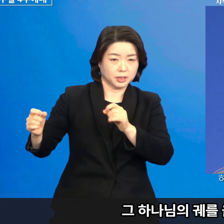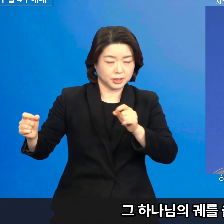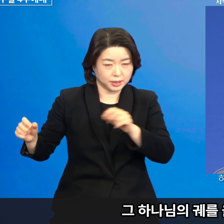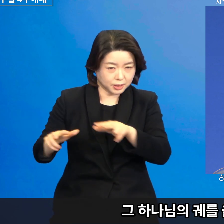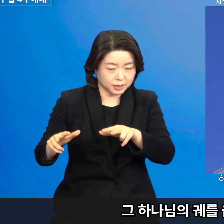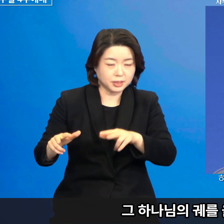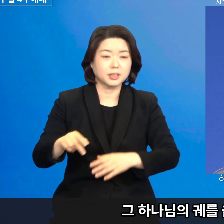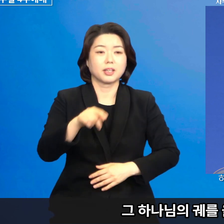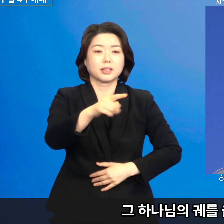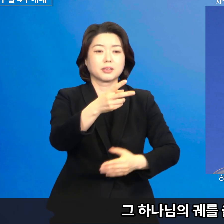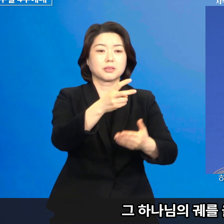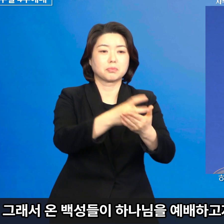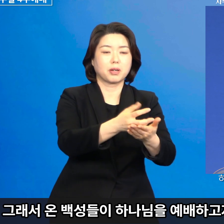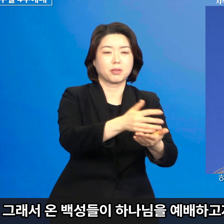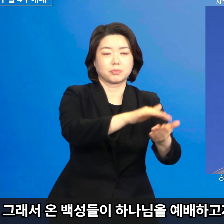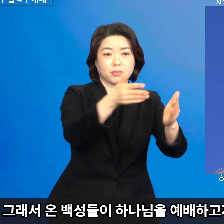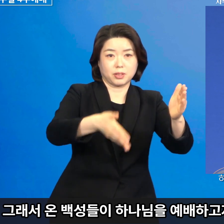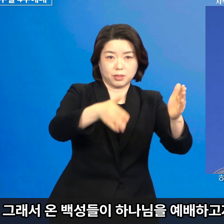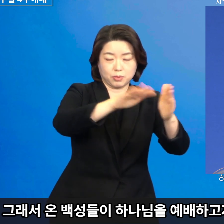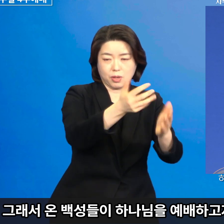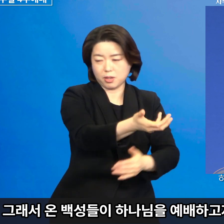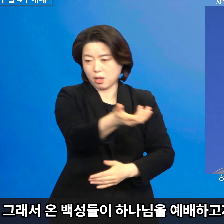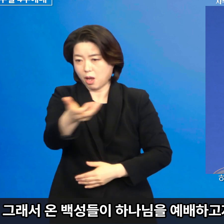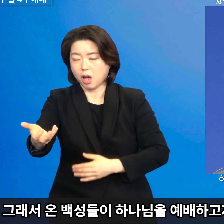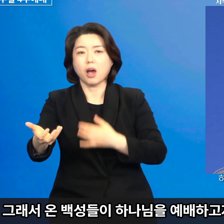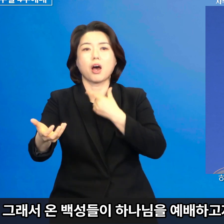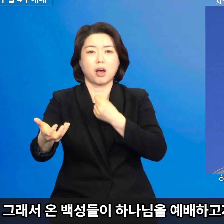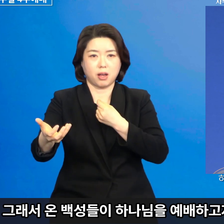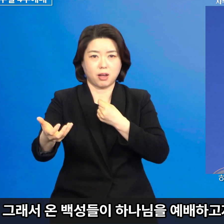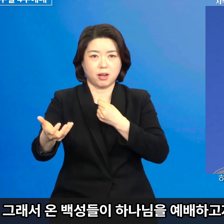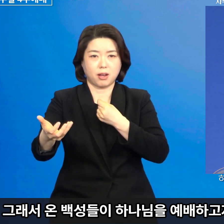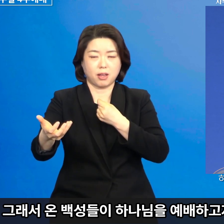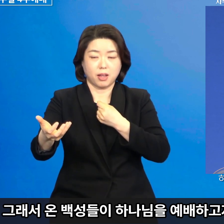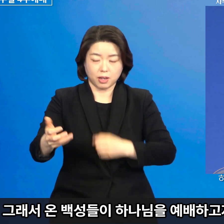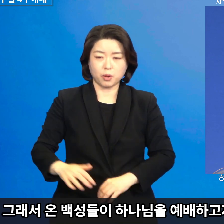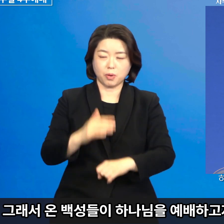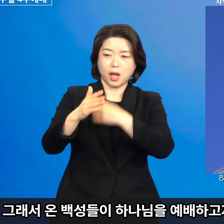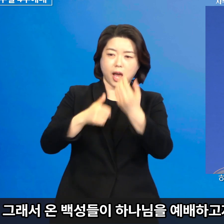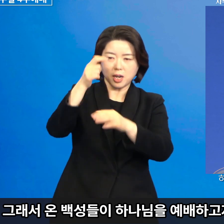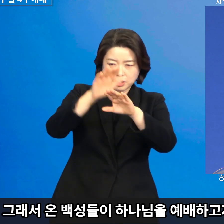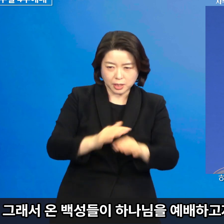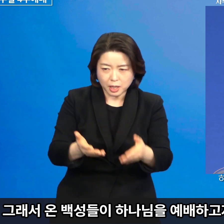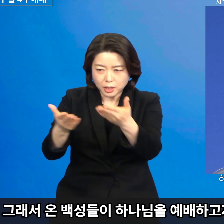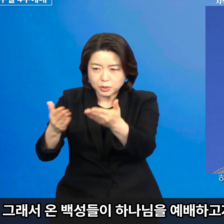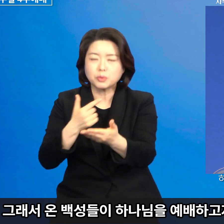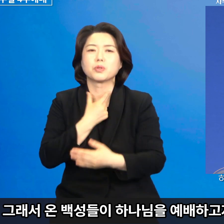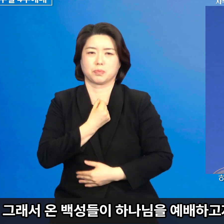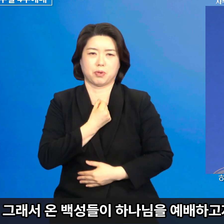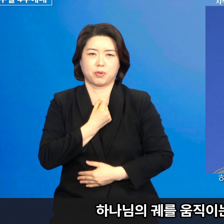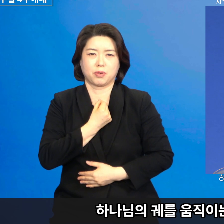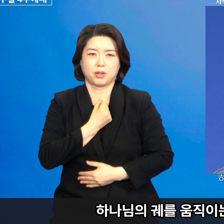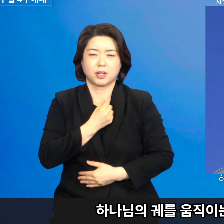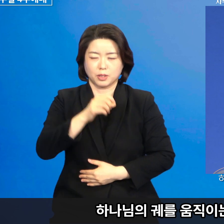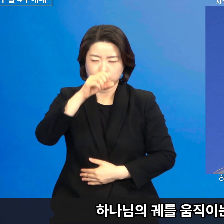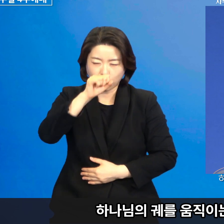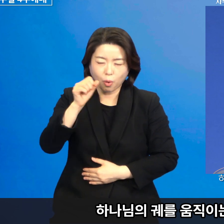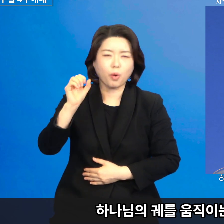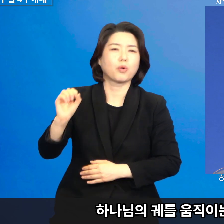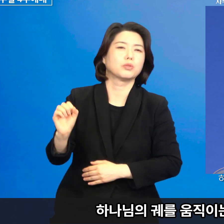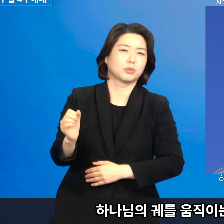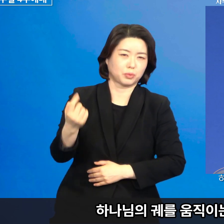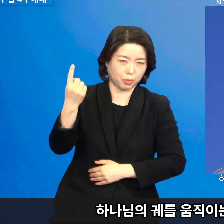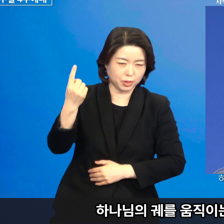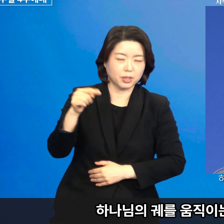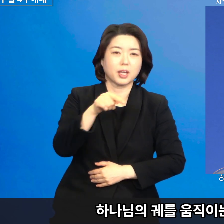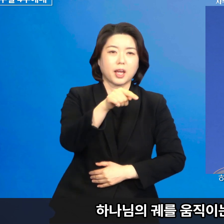궤를 옮겨오고자 하는, 그래서 하나님 온 백성들이 하나님을 예배하고자 하는 그런 선한 의도로 시작된 것이 하나님의 궤를 움직이는